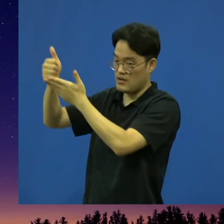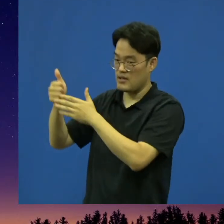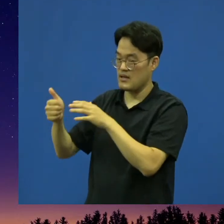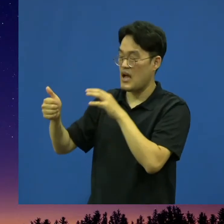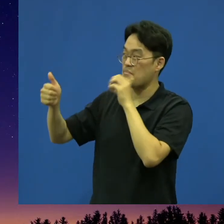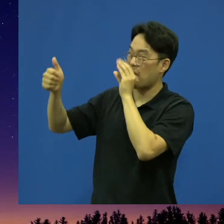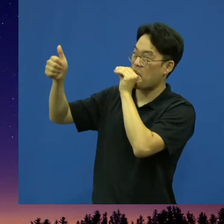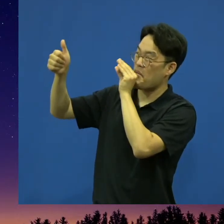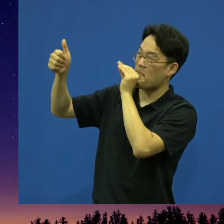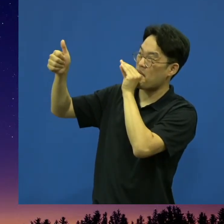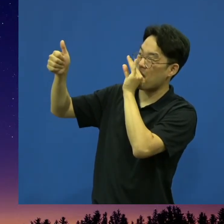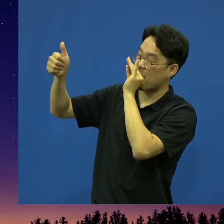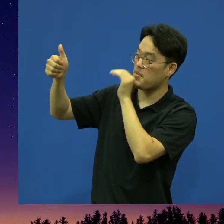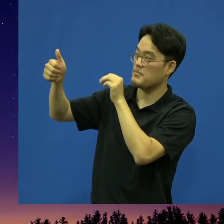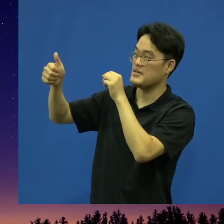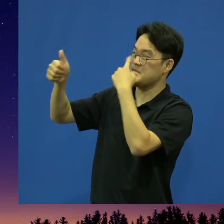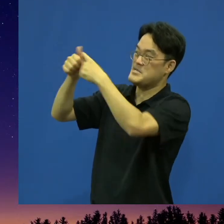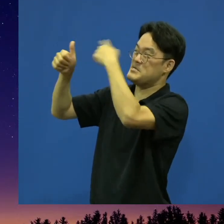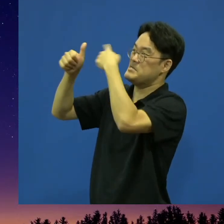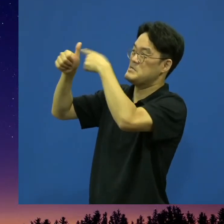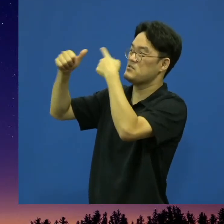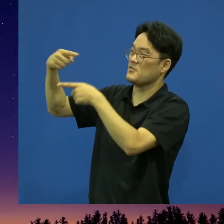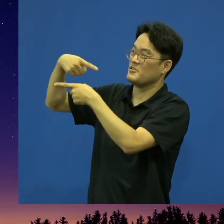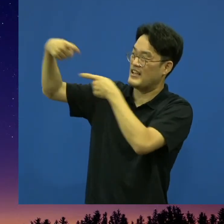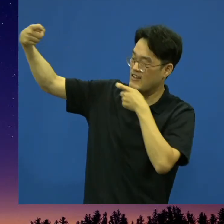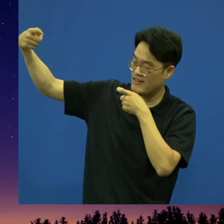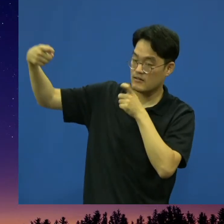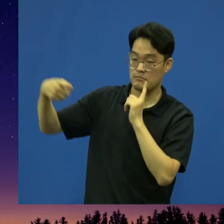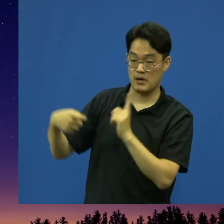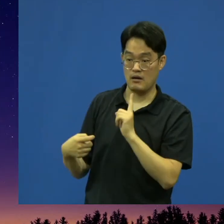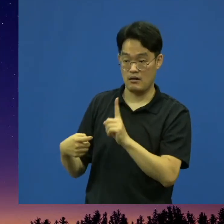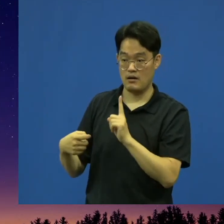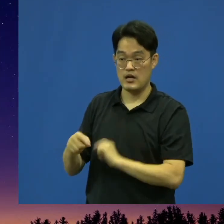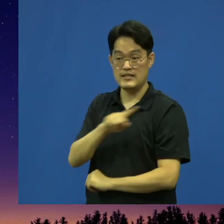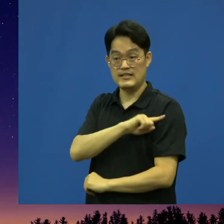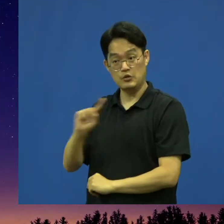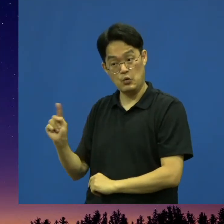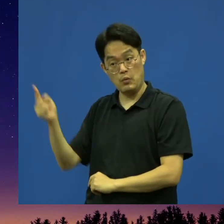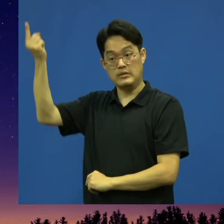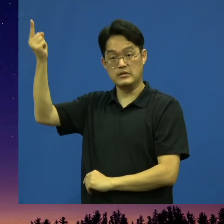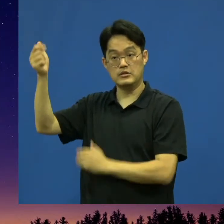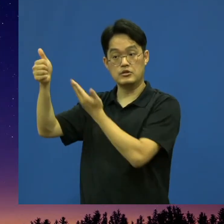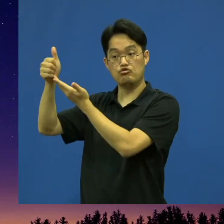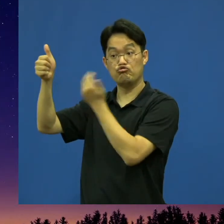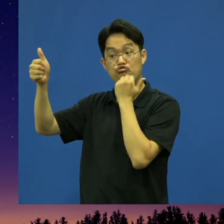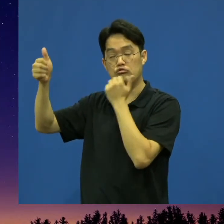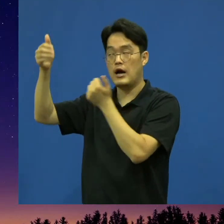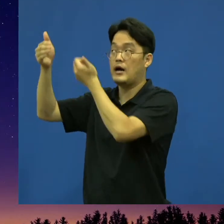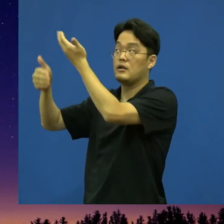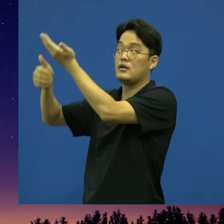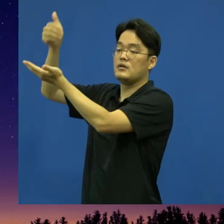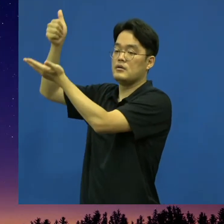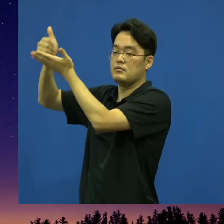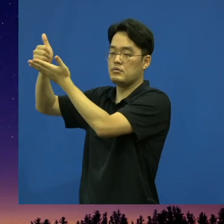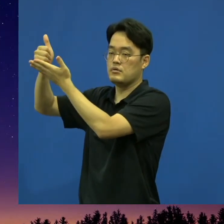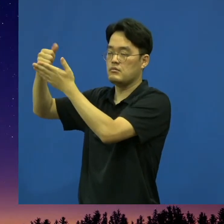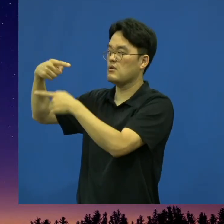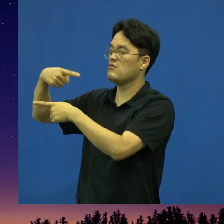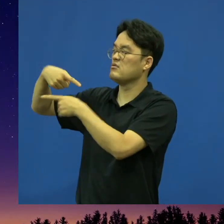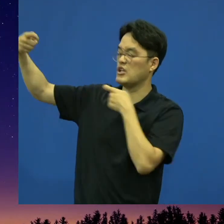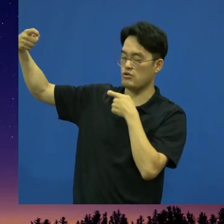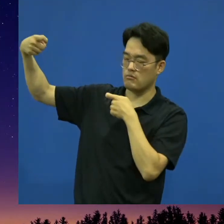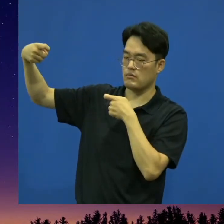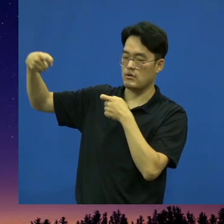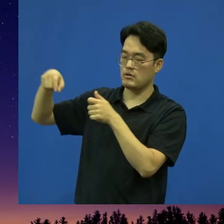가지고 어떻게 합니까? 대적해요. 여러분, 지극히 높으신 이가 누구지요? 하나님을 대적한다는 거예요.